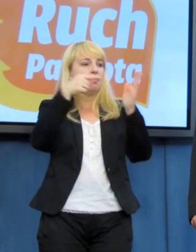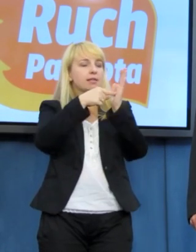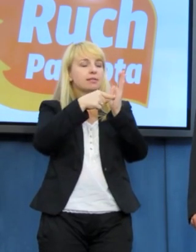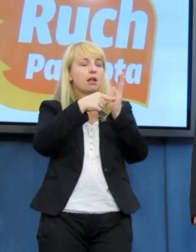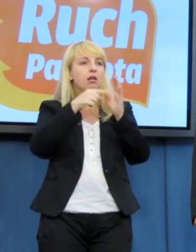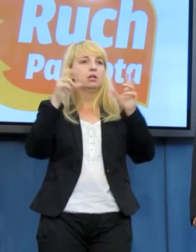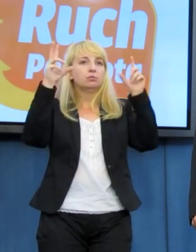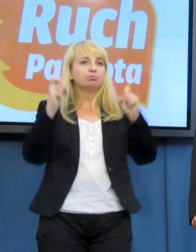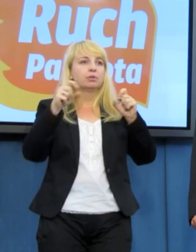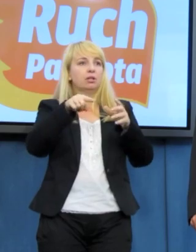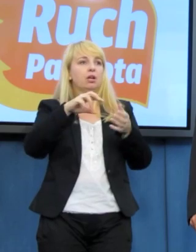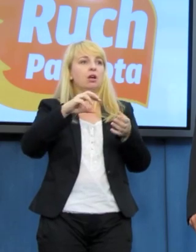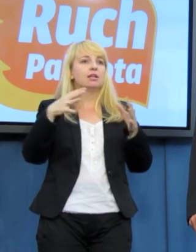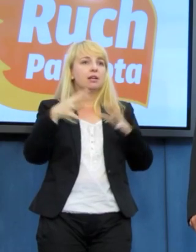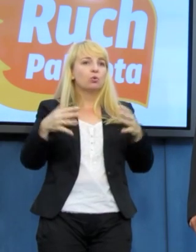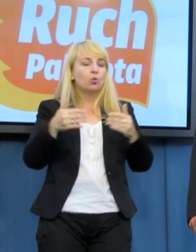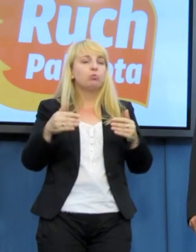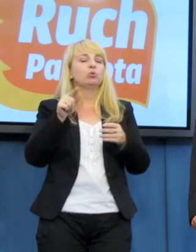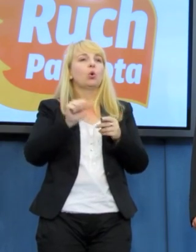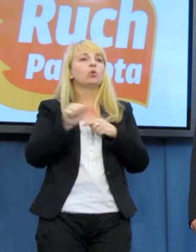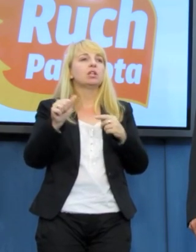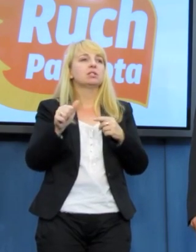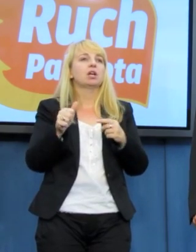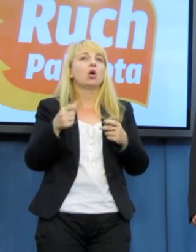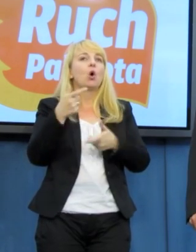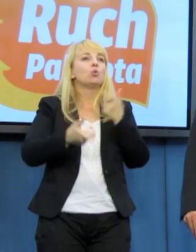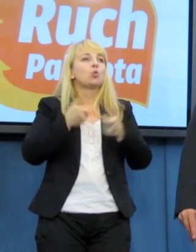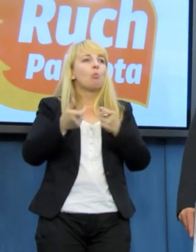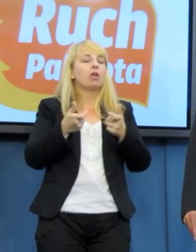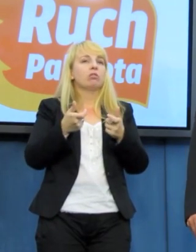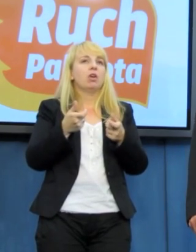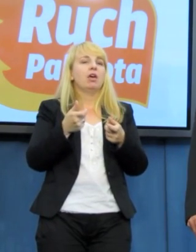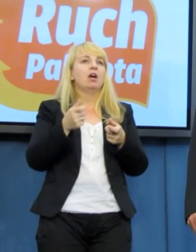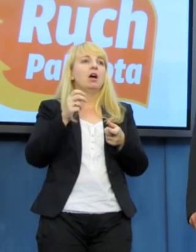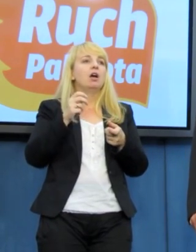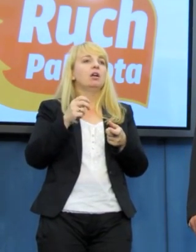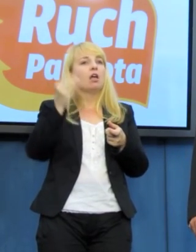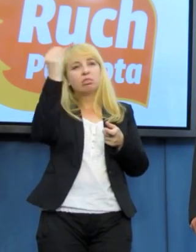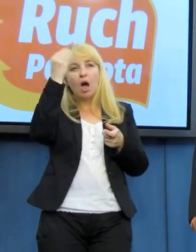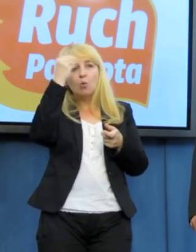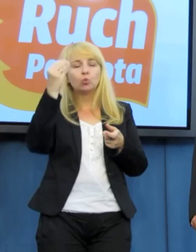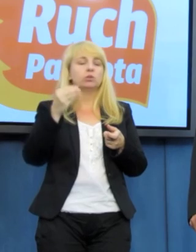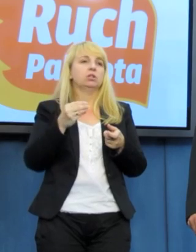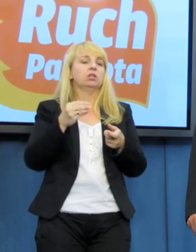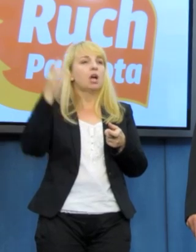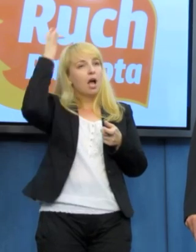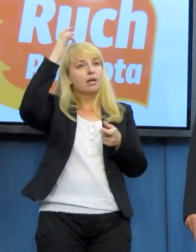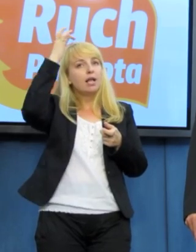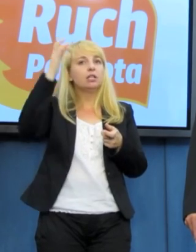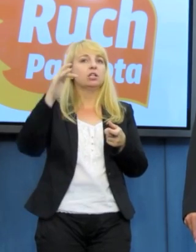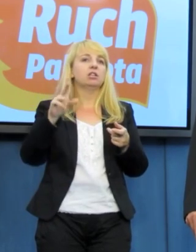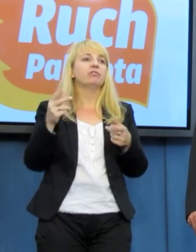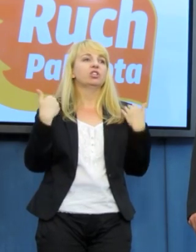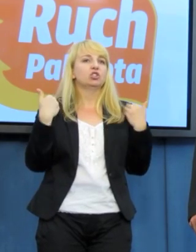zespołu jest wdrażanie katolickiej nauki społecznej w życie publiczne, jest walka